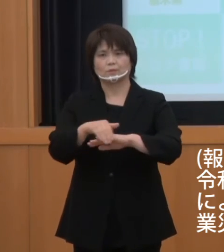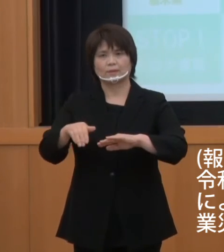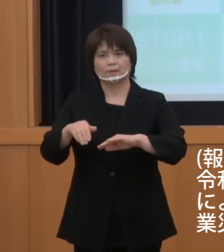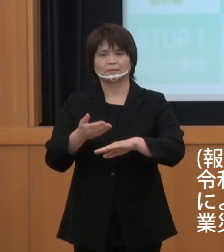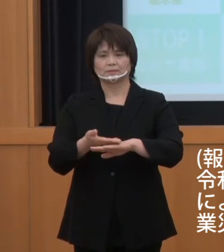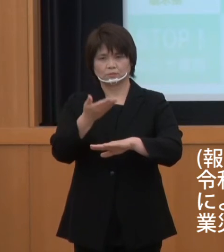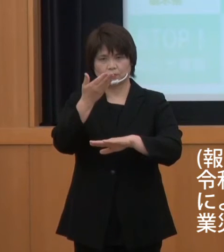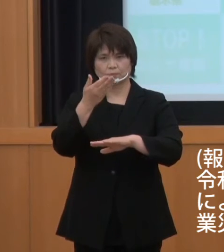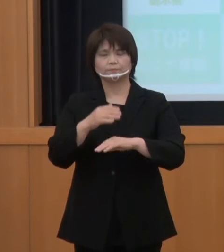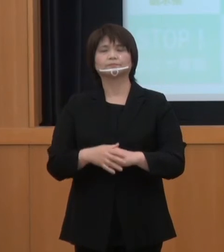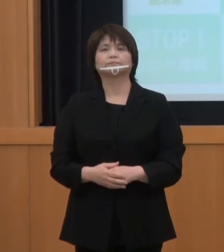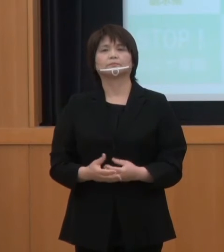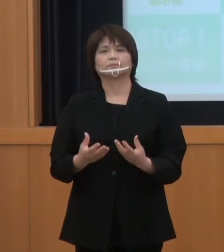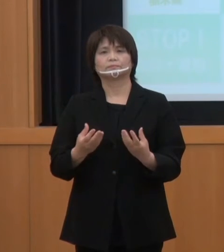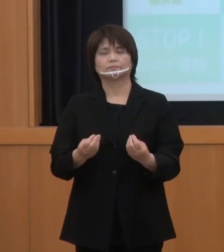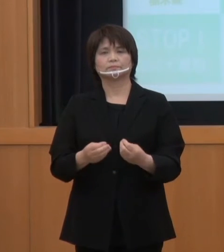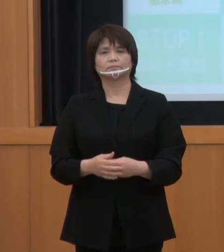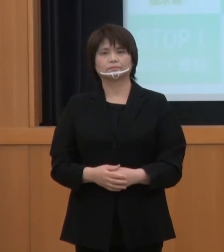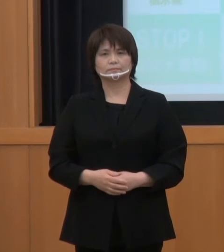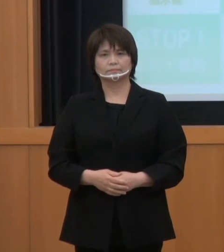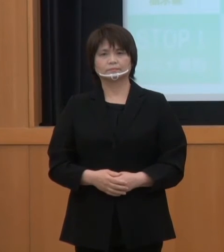です。